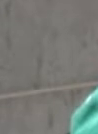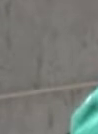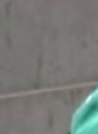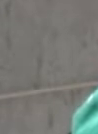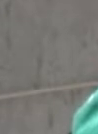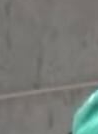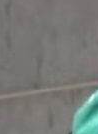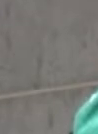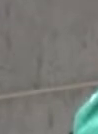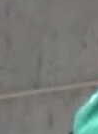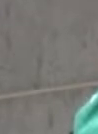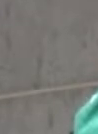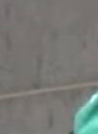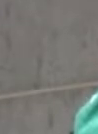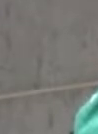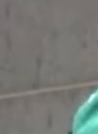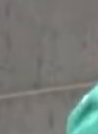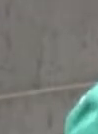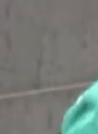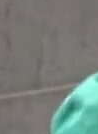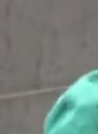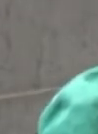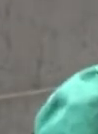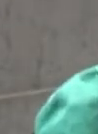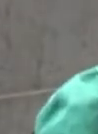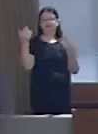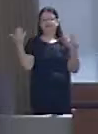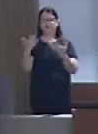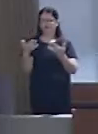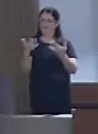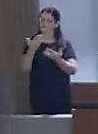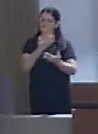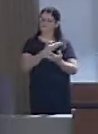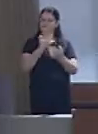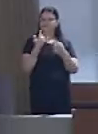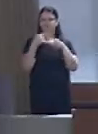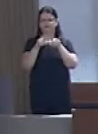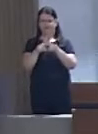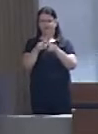CNTSS, José Bonifácio. Com a palavra, o amigo, parceiro.